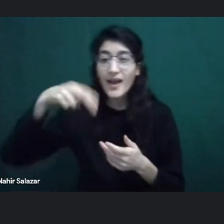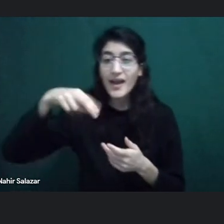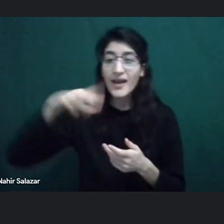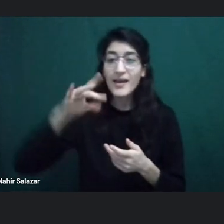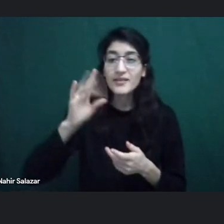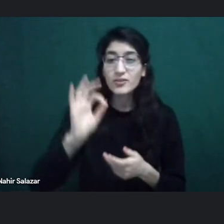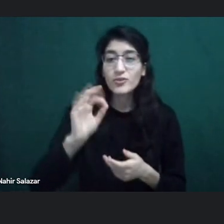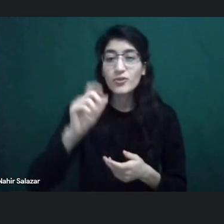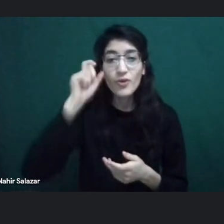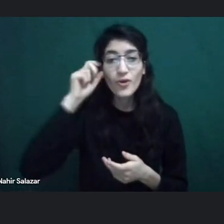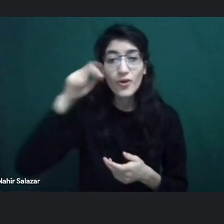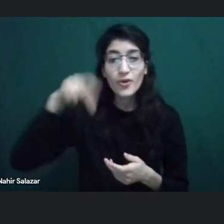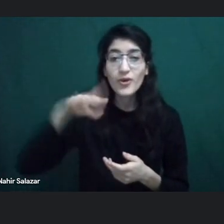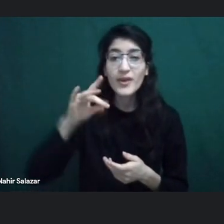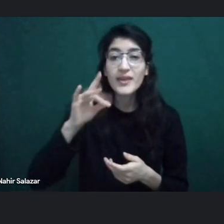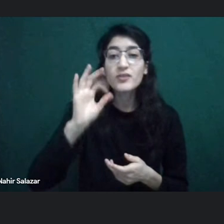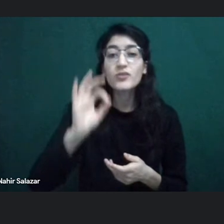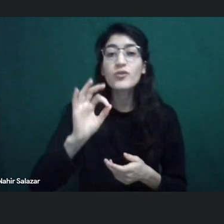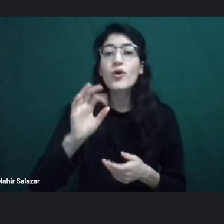de la coma.